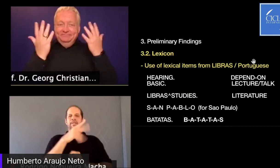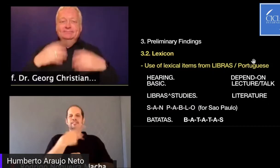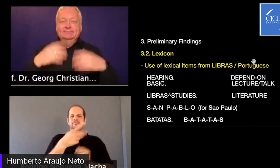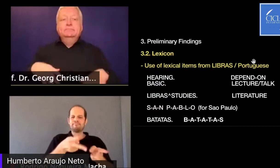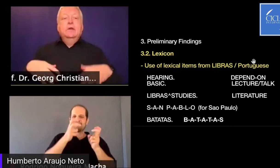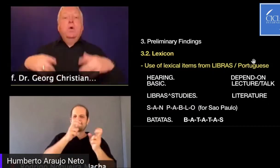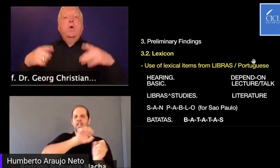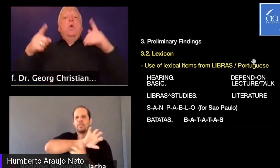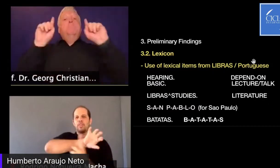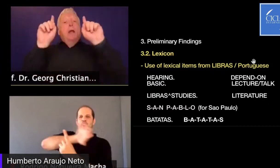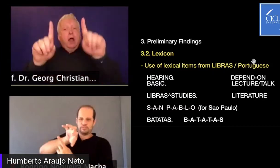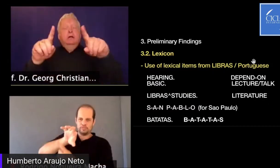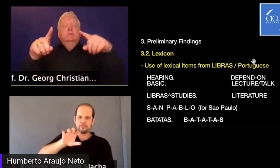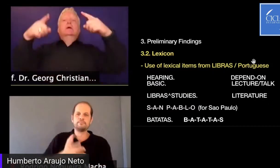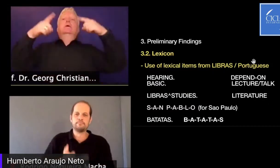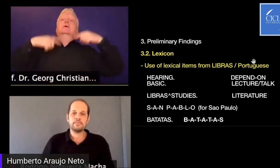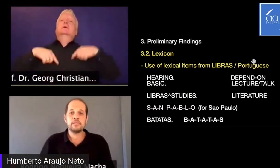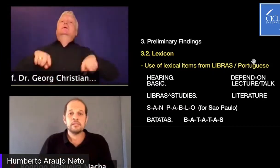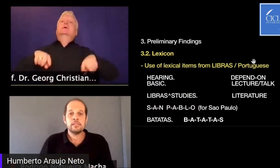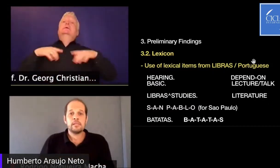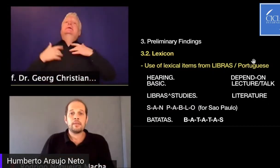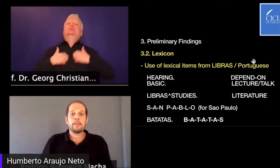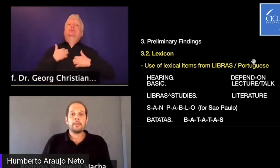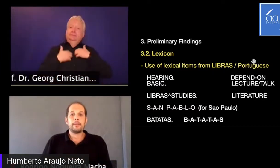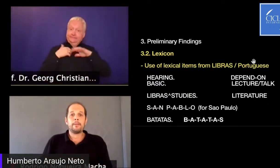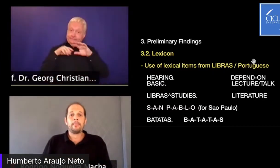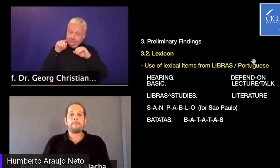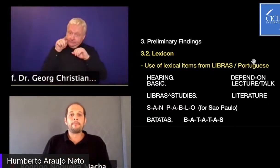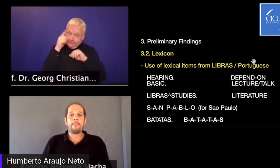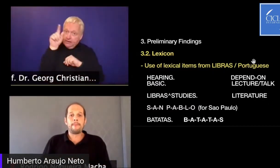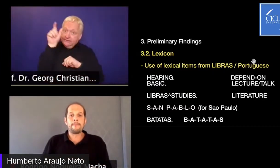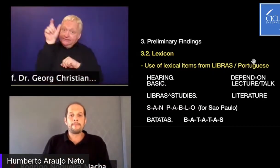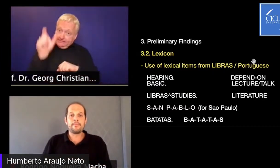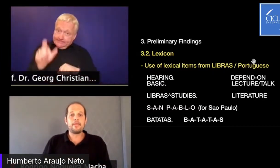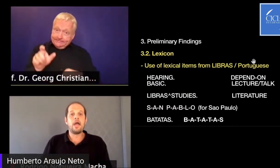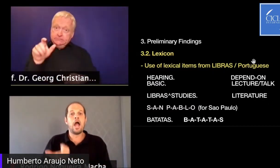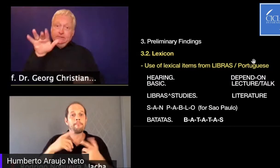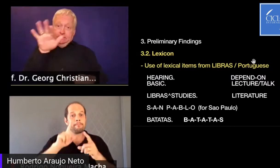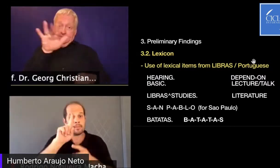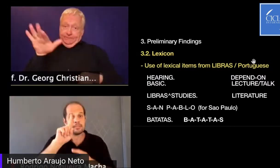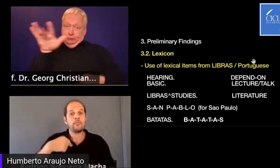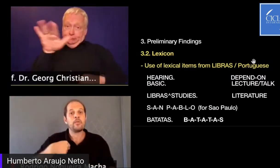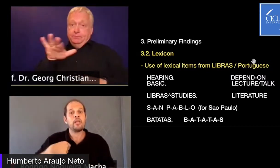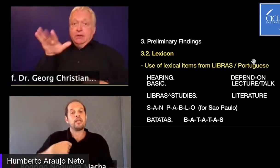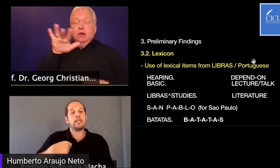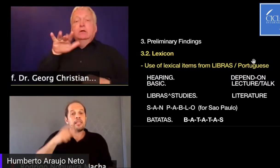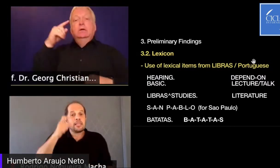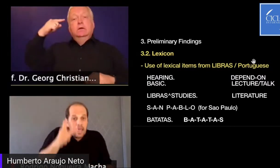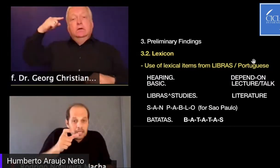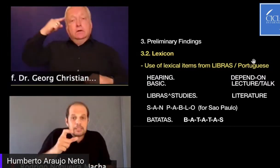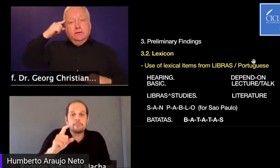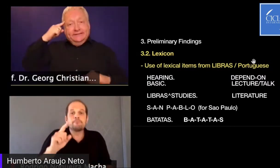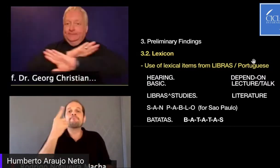gente observava que o sinal acabava se mesclando entre as línguas.